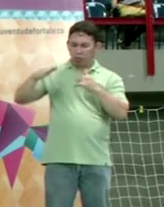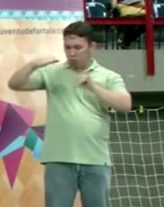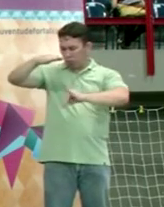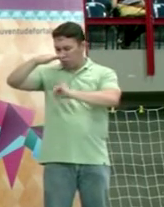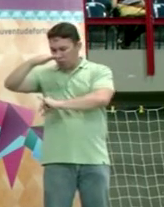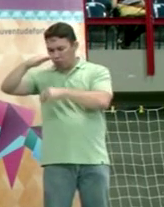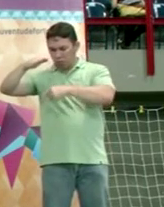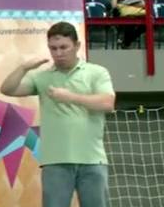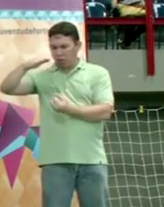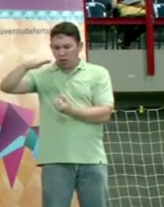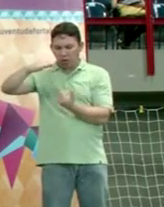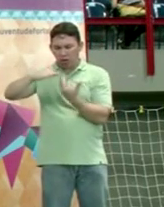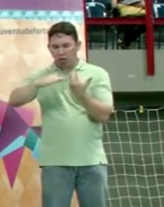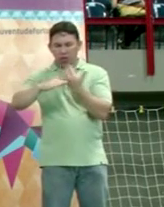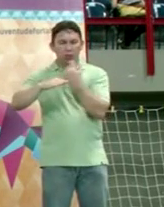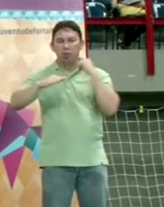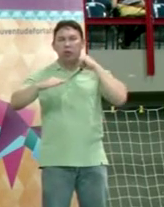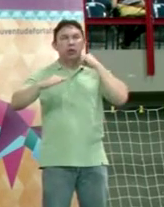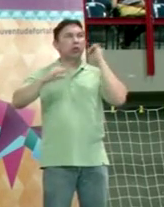queima prejudica o meio ambiente.